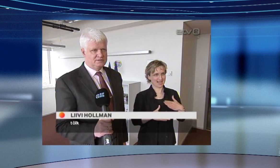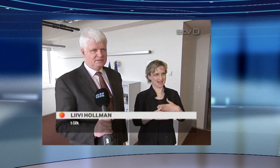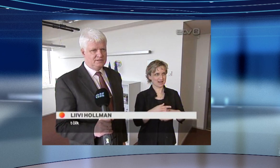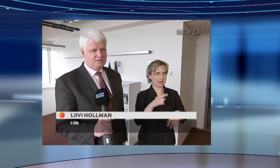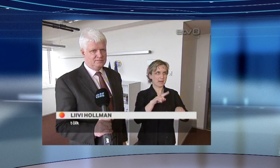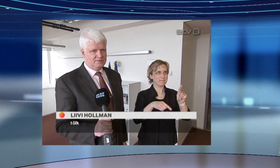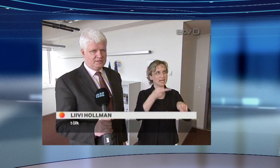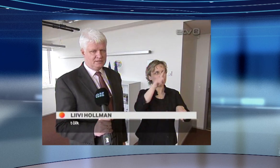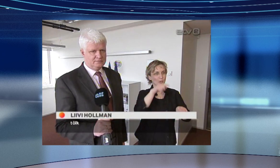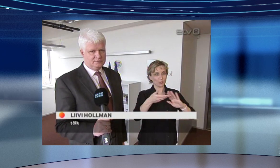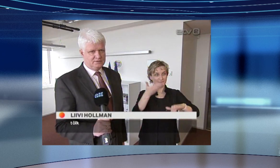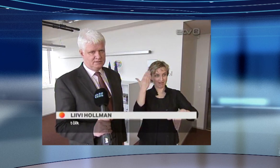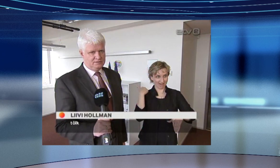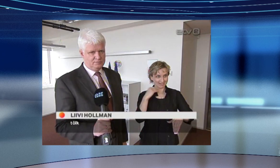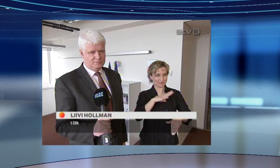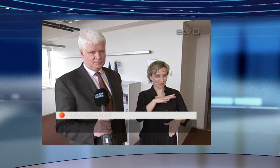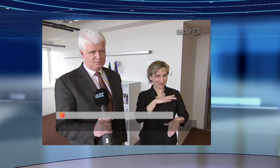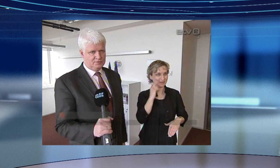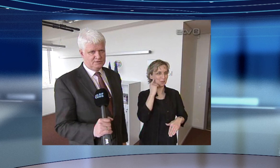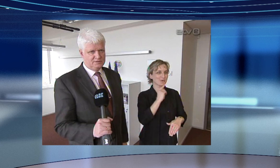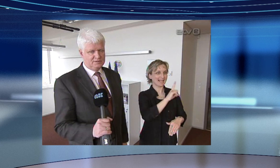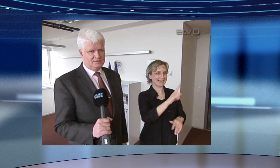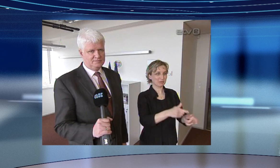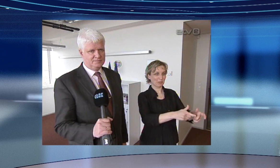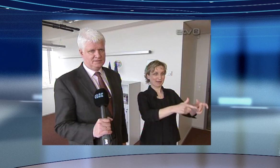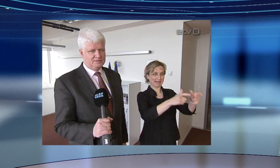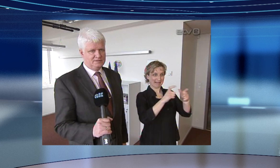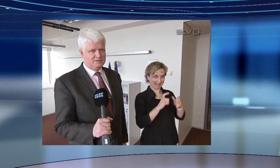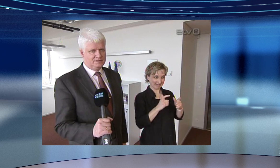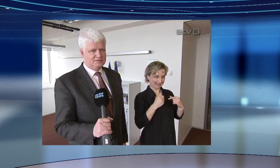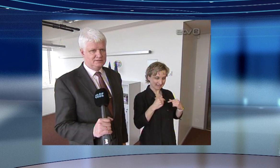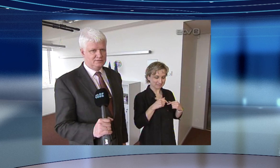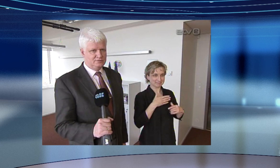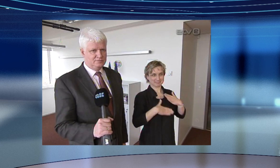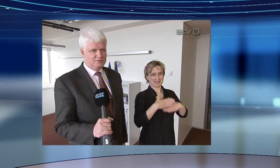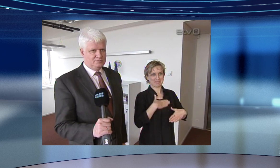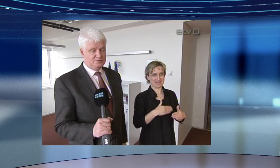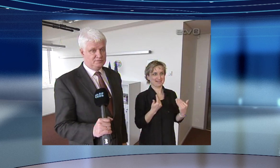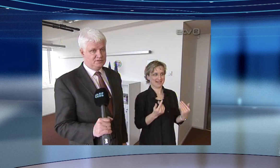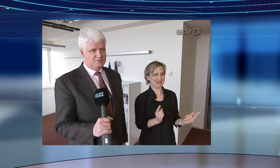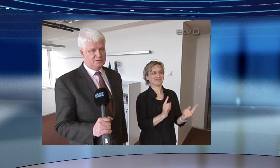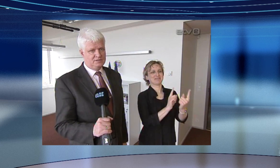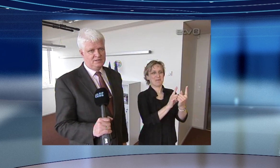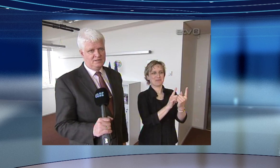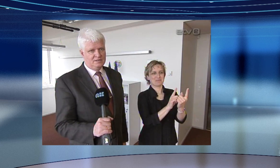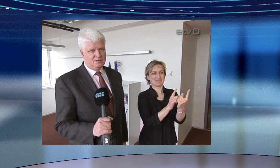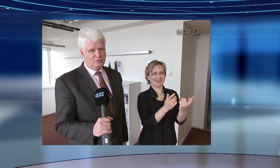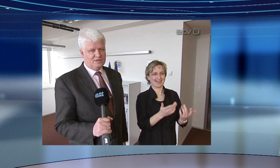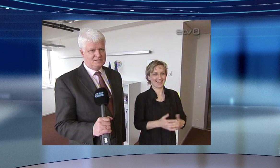tagasi kirja kurtide liidu poolt ja et täna siis see kohtumine toimus ja me saime väga